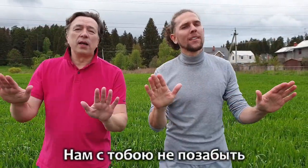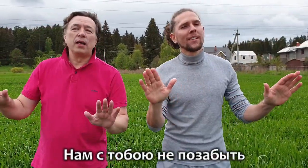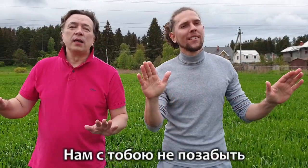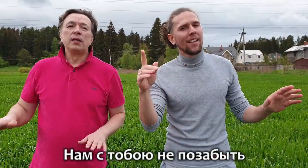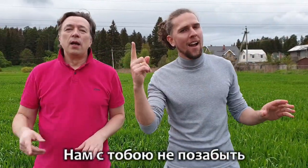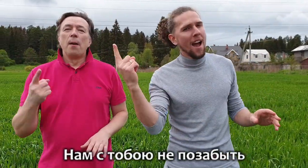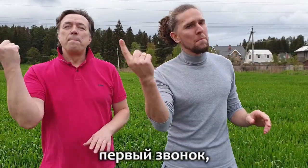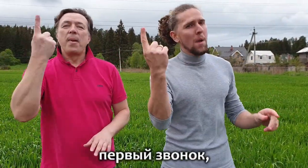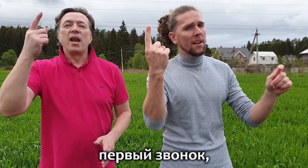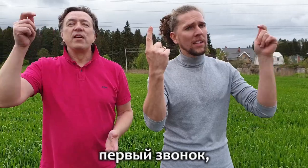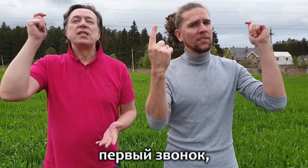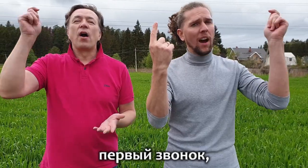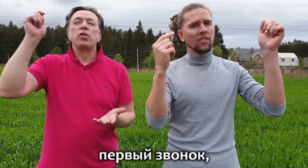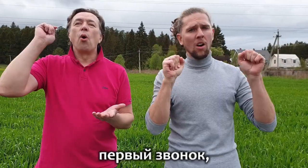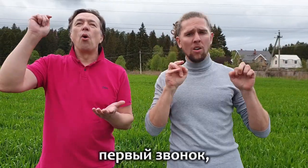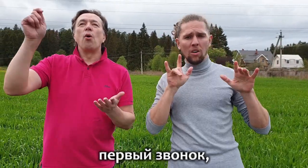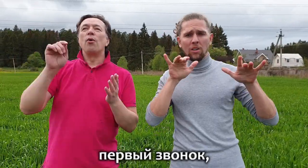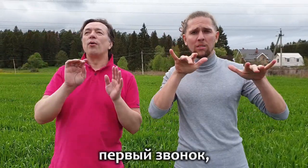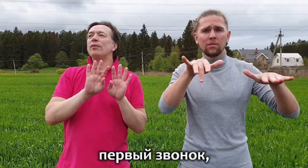забыть первый звонок.